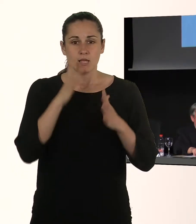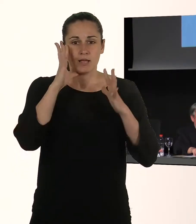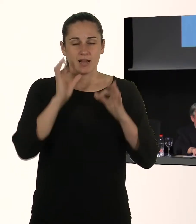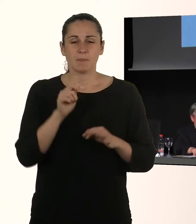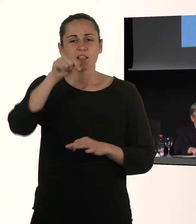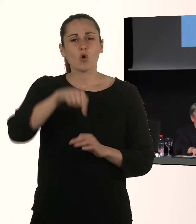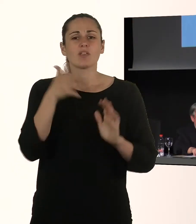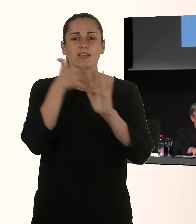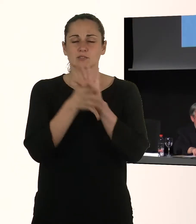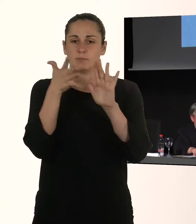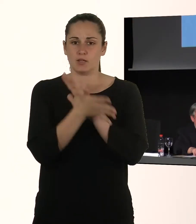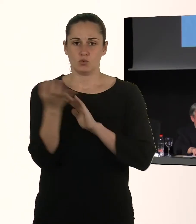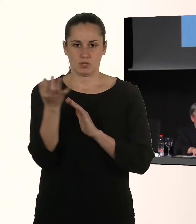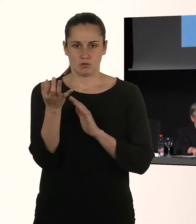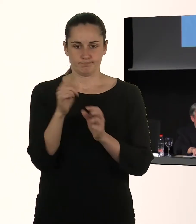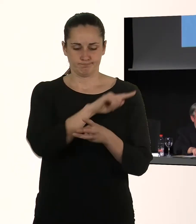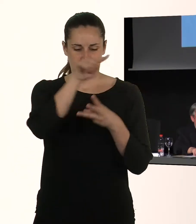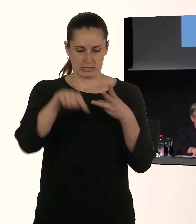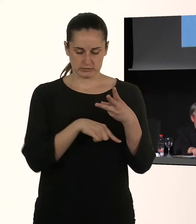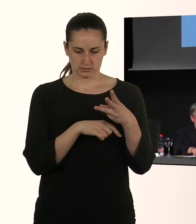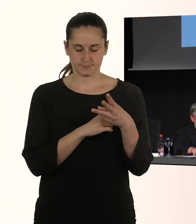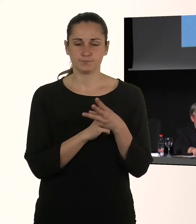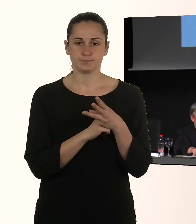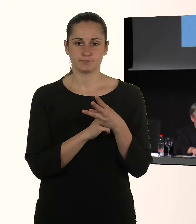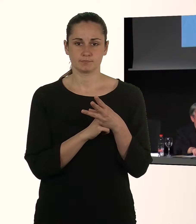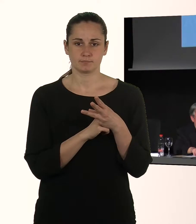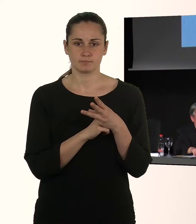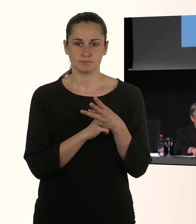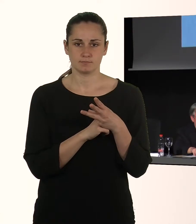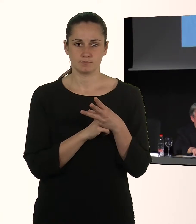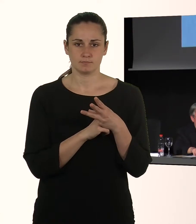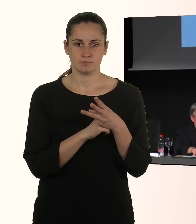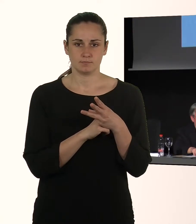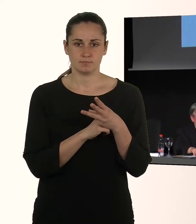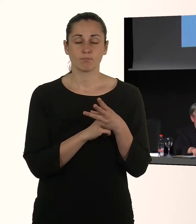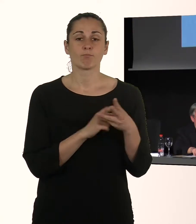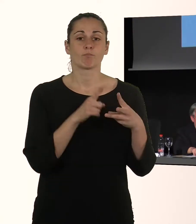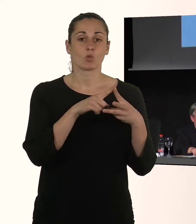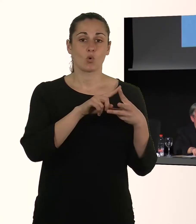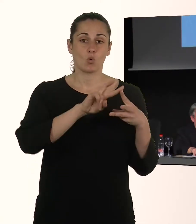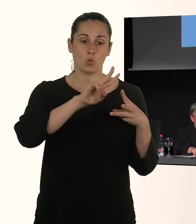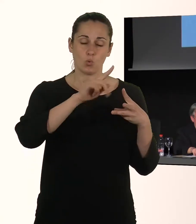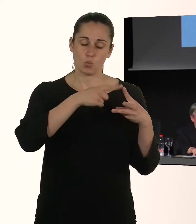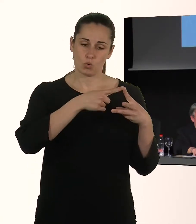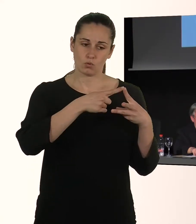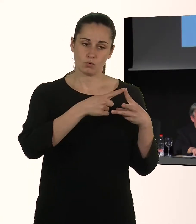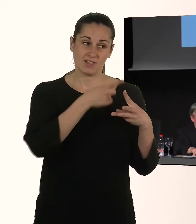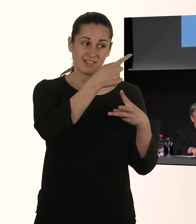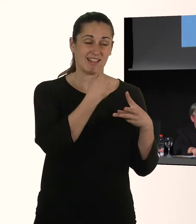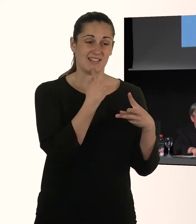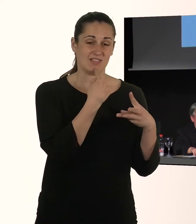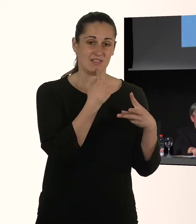de tres núcleos en sus análisis sobre masculinidades. Uno que tiene que ver con lo que él llamará proceso